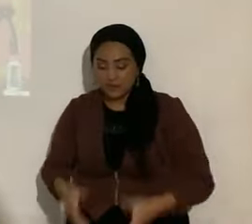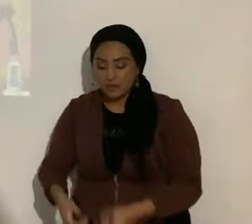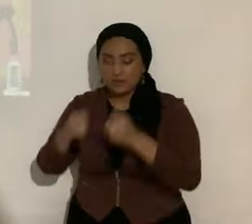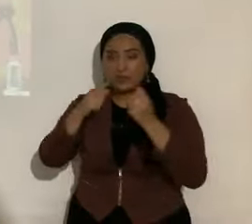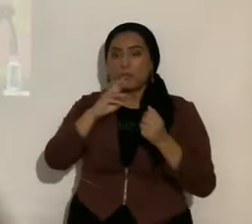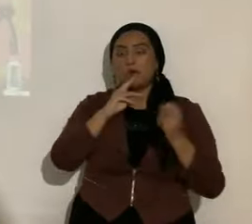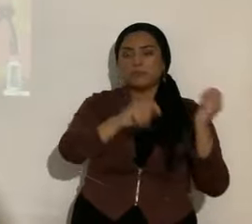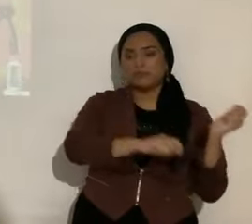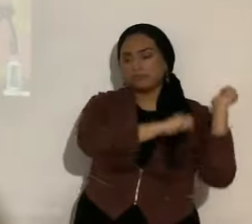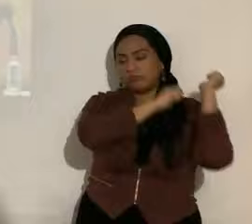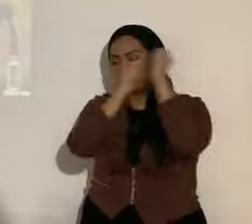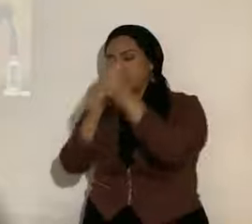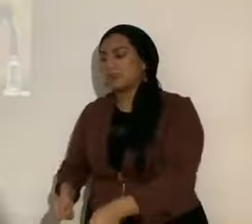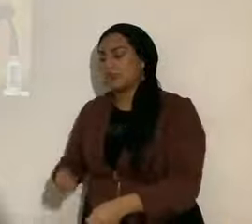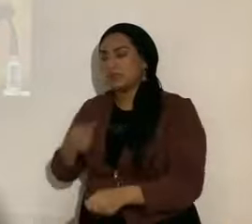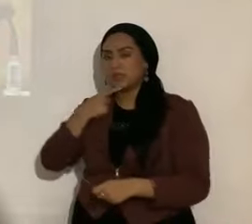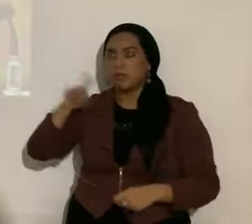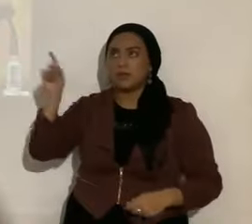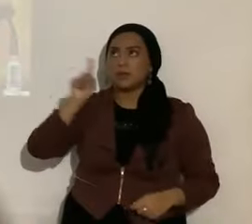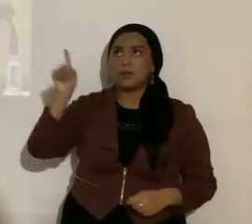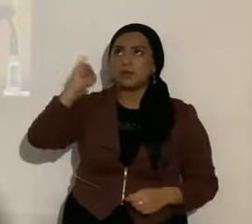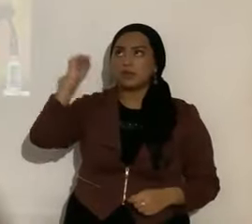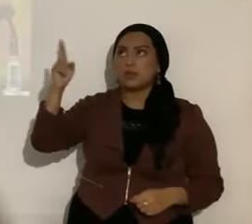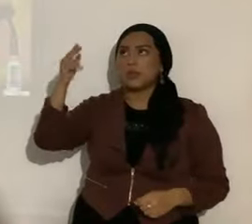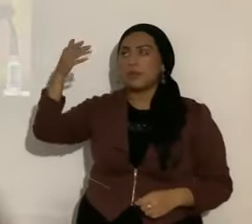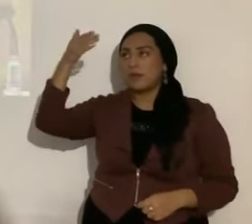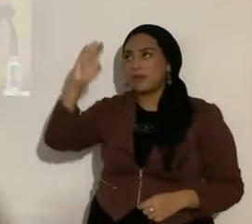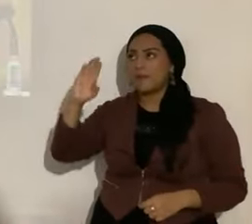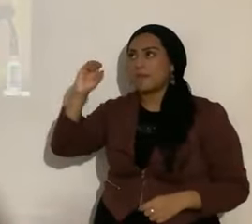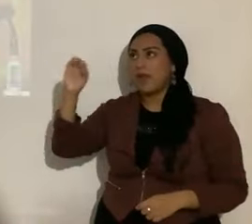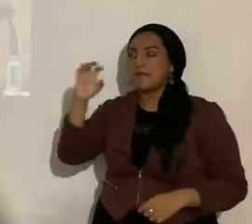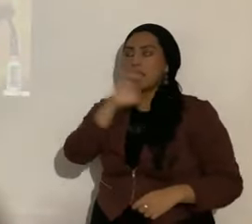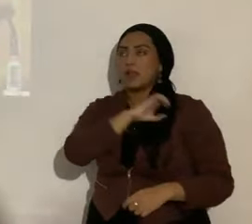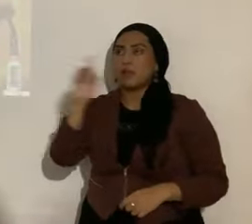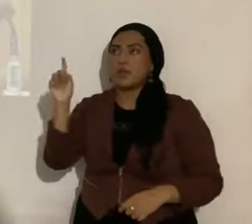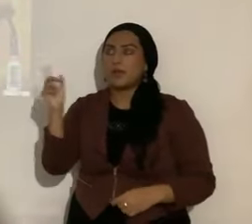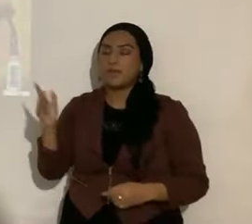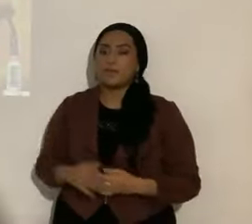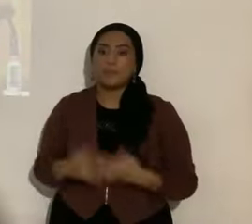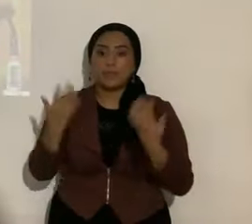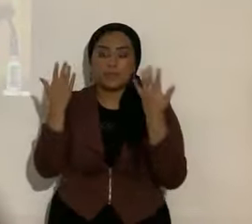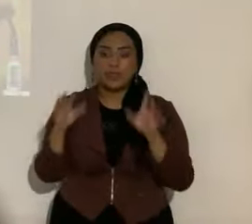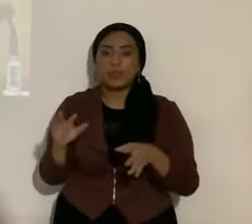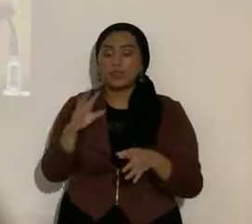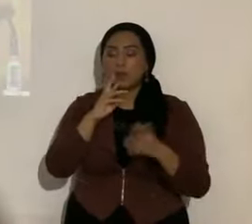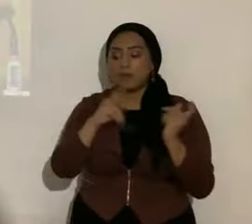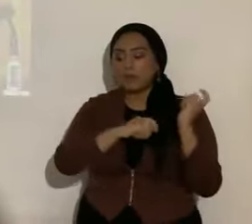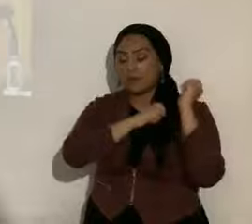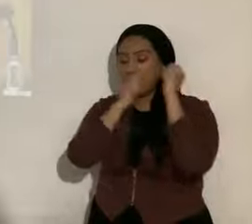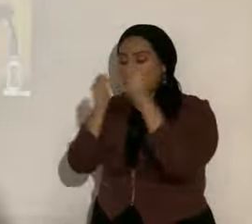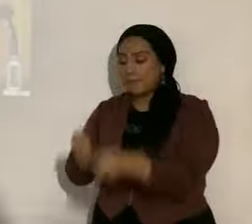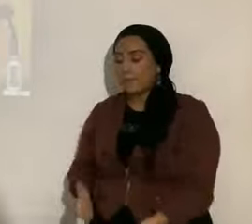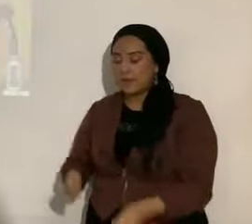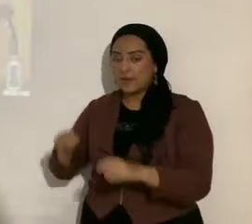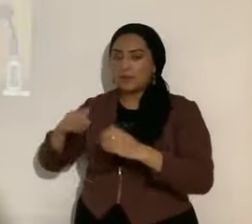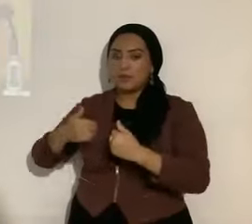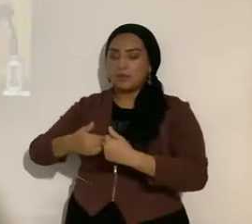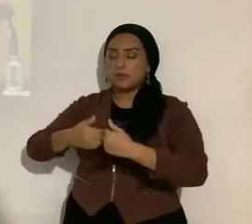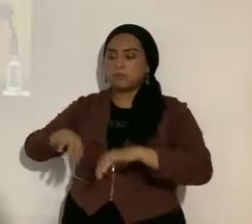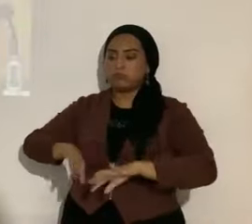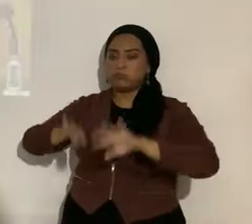las aguas y dijo, ¿dónde está Yahweh el Elohim de Elías? Y así que hubo golpeado del mismo modo las aguas, se